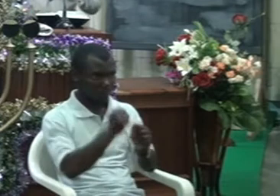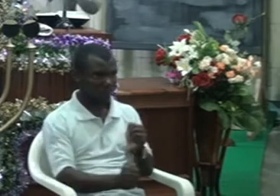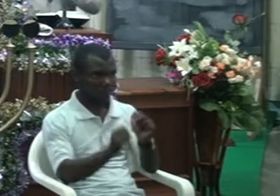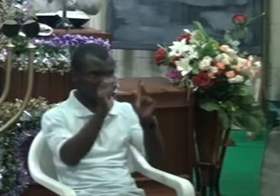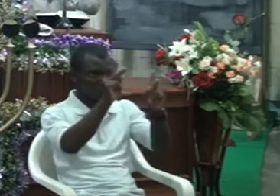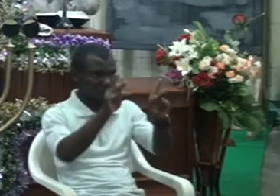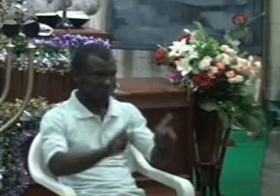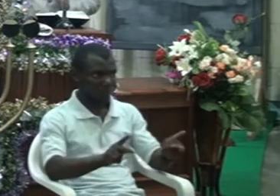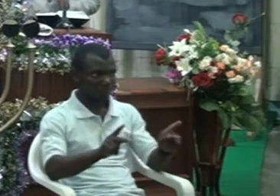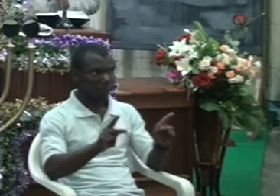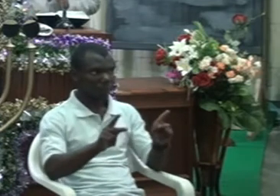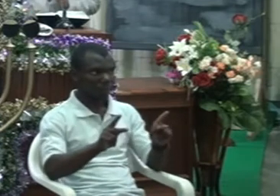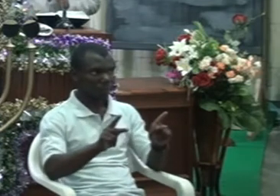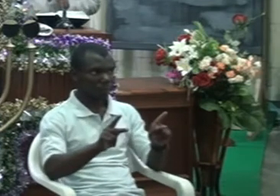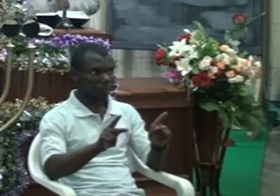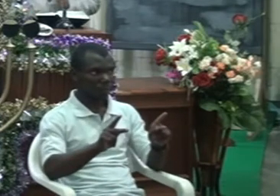que chacun